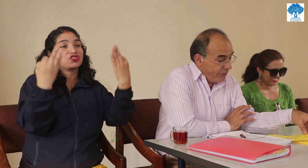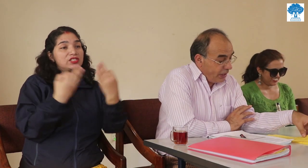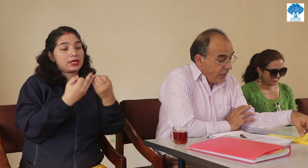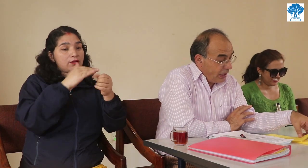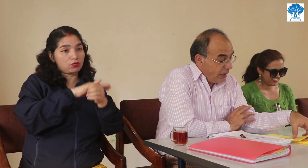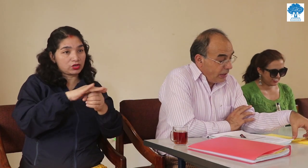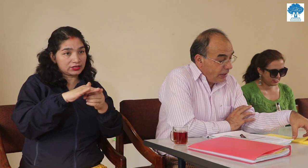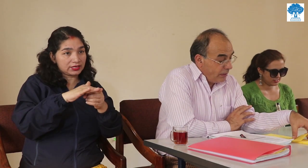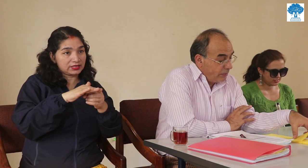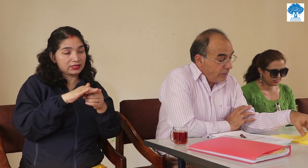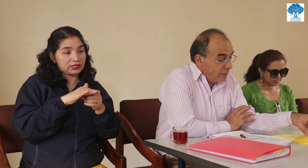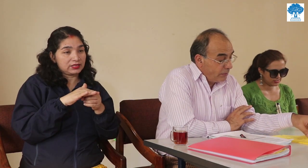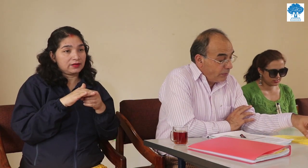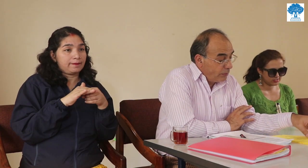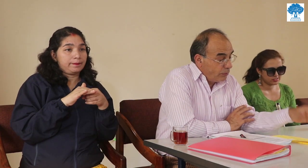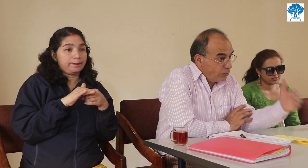चाहिँ